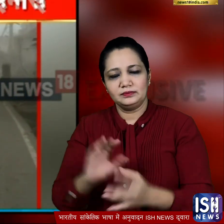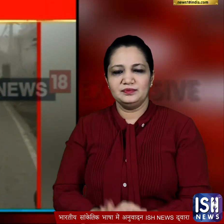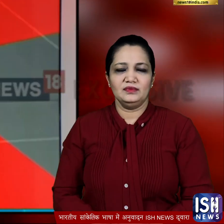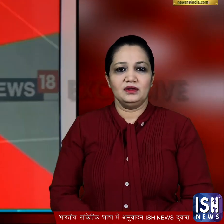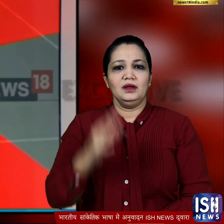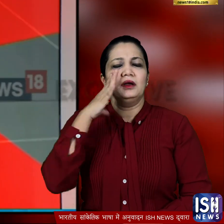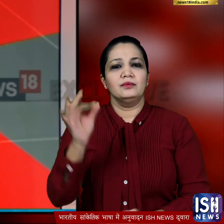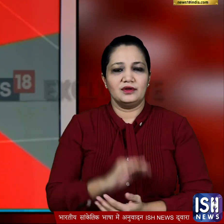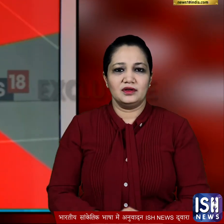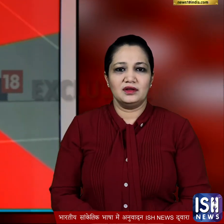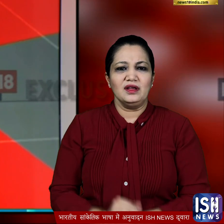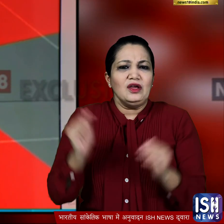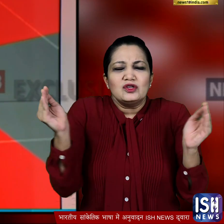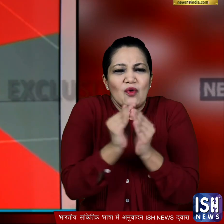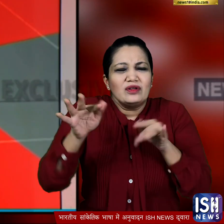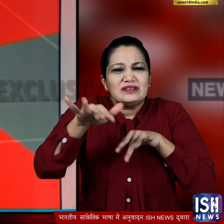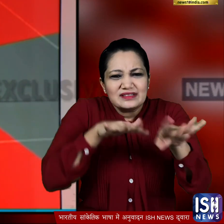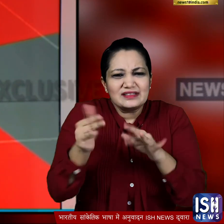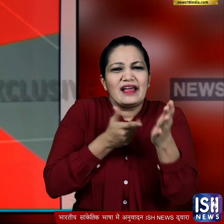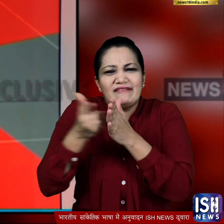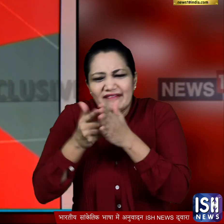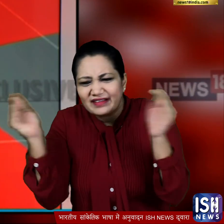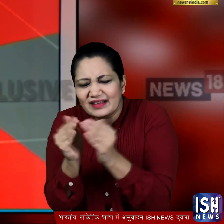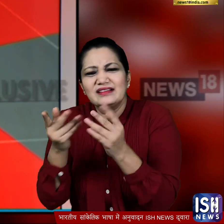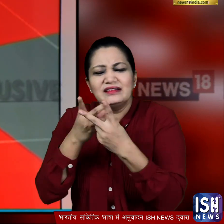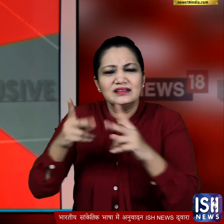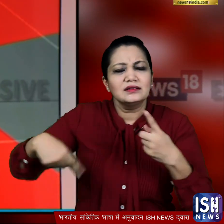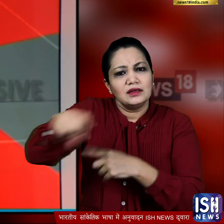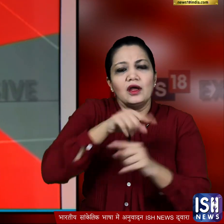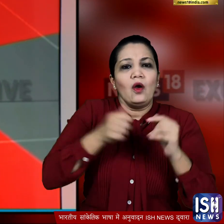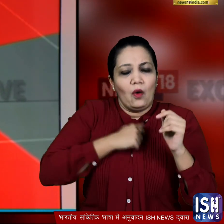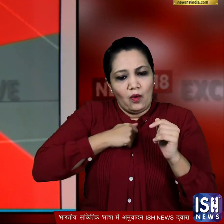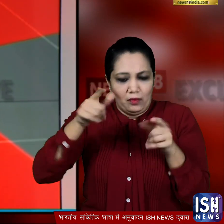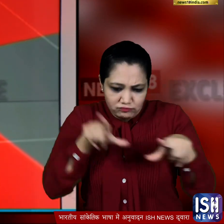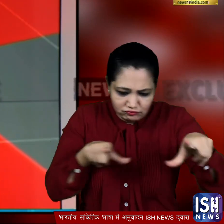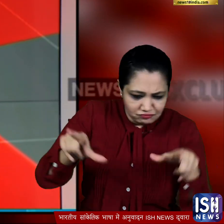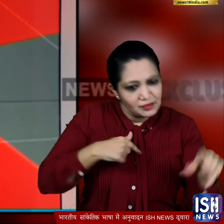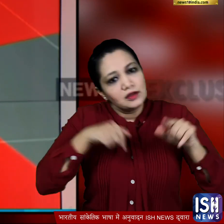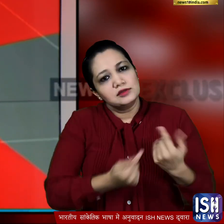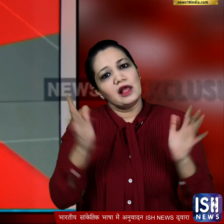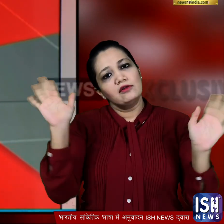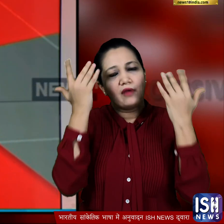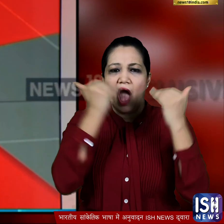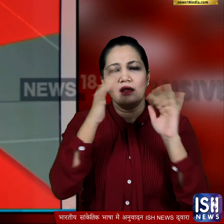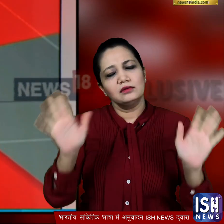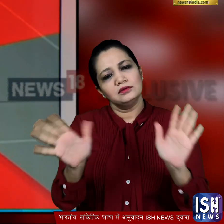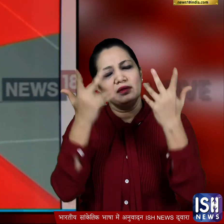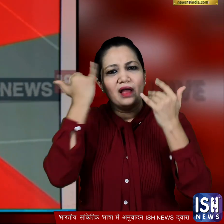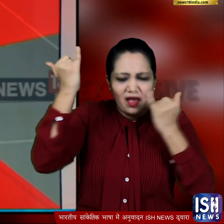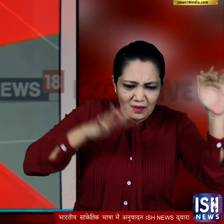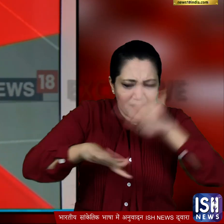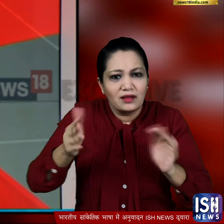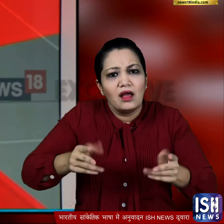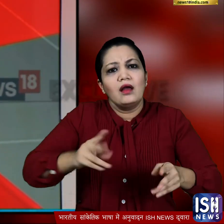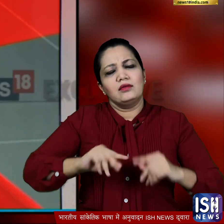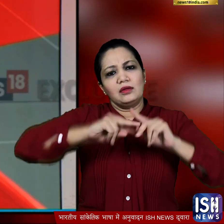को दी। सौबात की बात यह कि छोटे शहरों और कस्बों में ज्यादातर लोग मकान बनाते समय खुद ही सिविल इंजीनियर बन जाते हैं और बिना सोचे